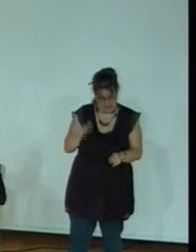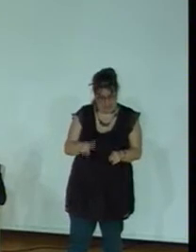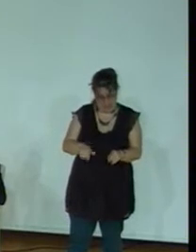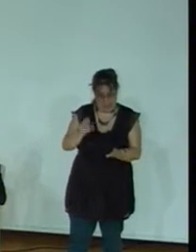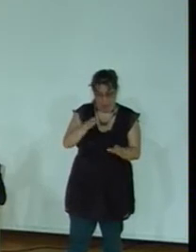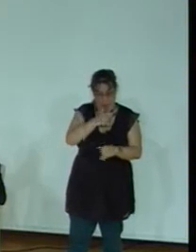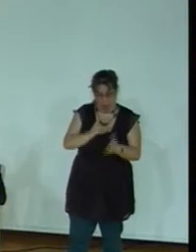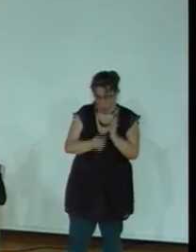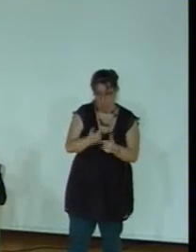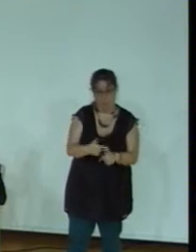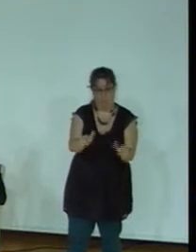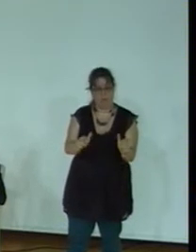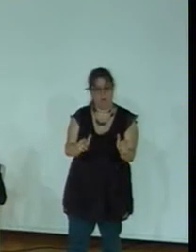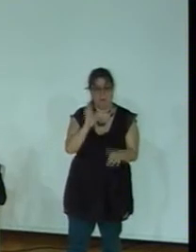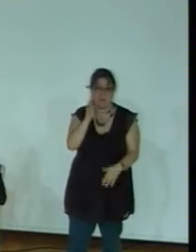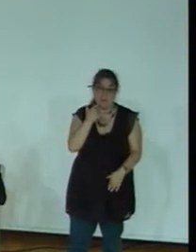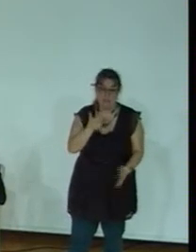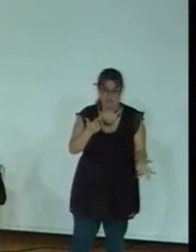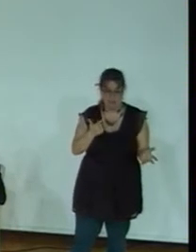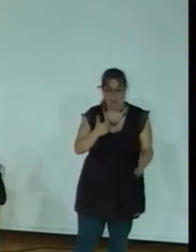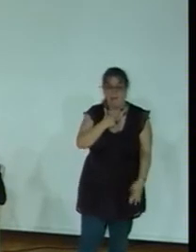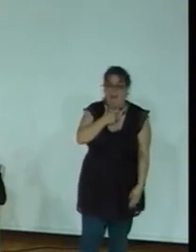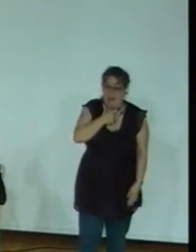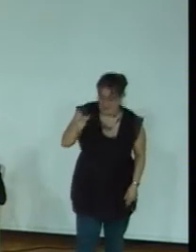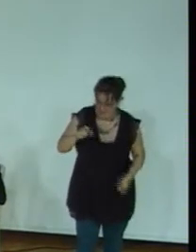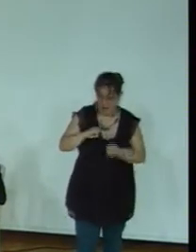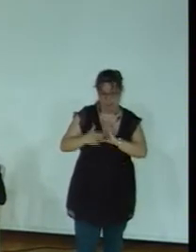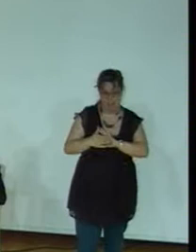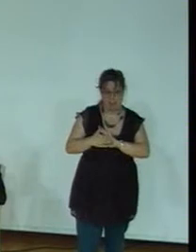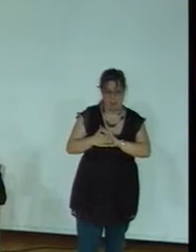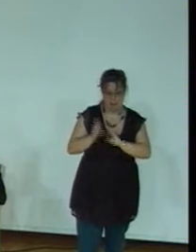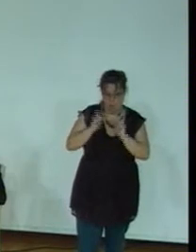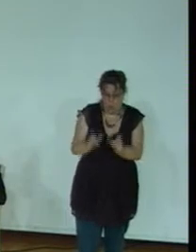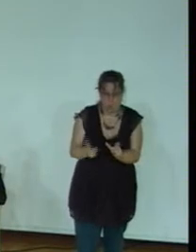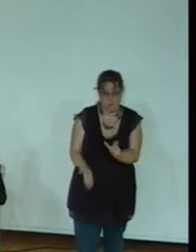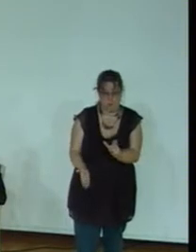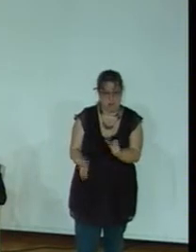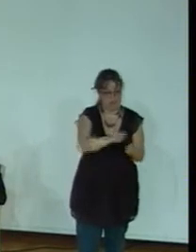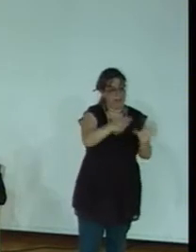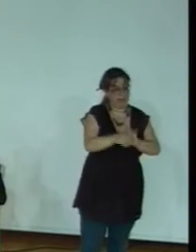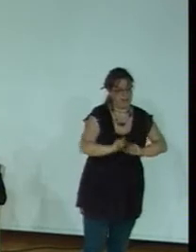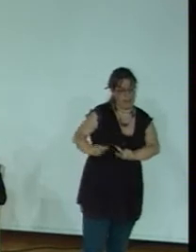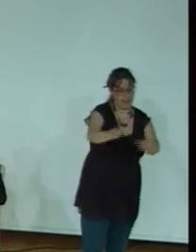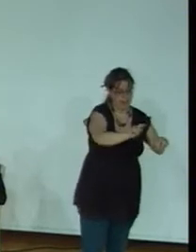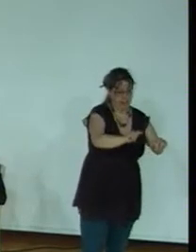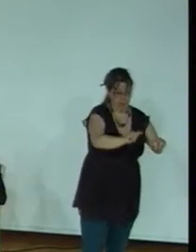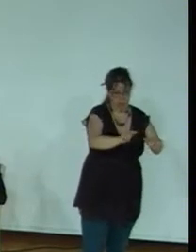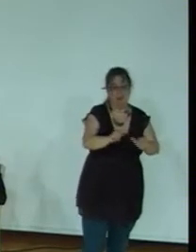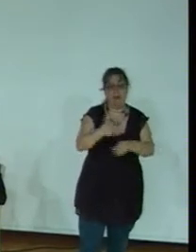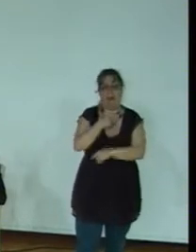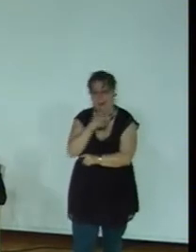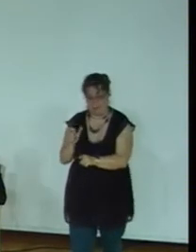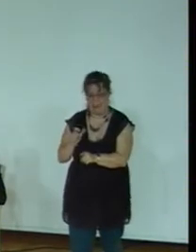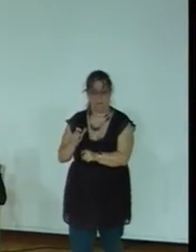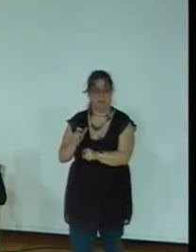même, sur un contrôle de l'accès à Internet, comme au niveau chinois, c'est-à-dire que l'État peut décider à quelles informations vous